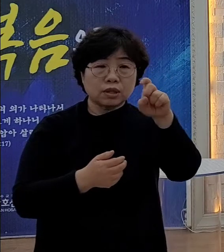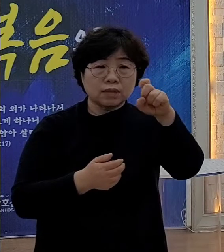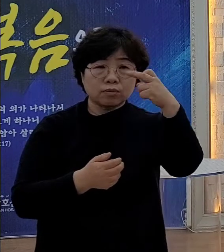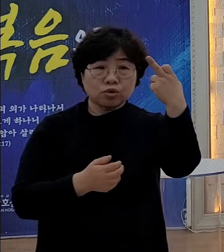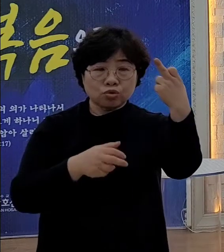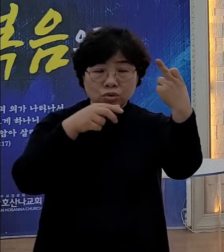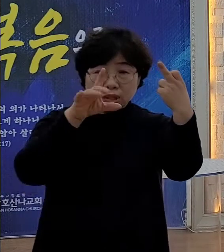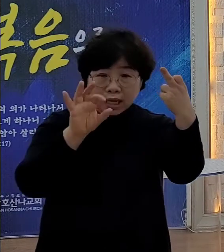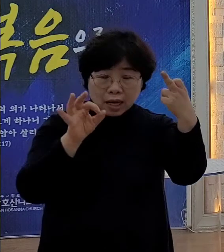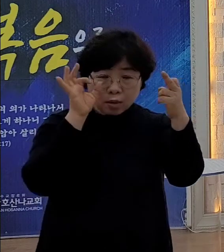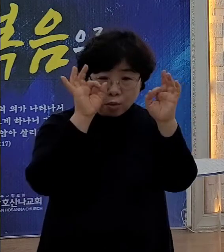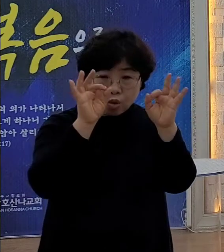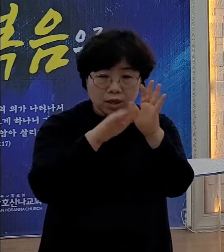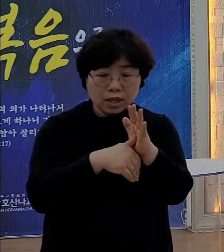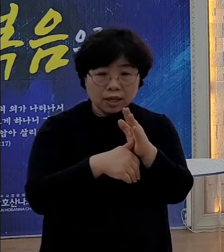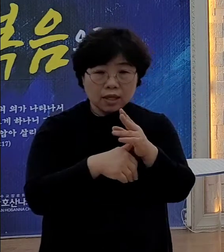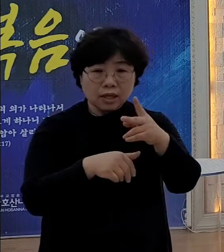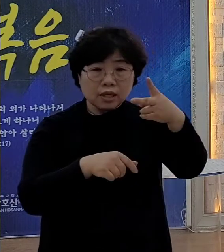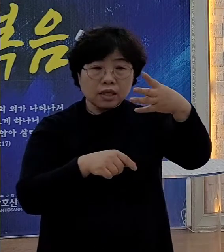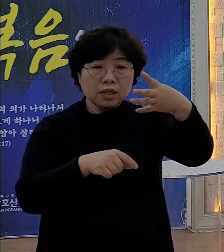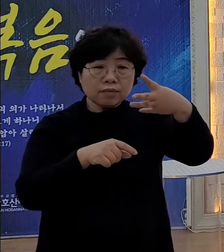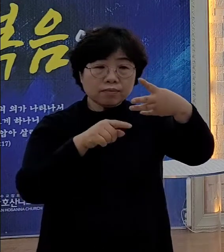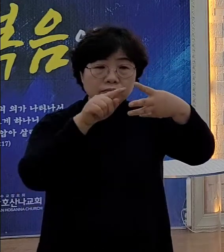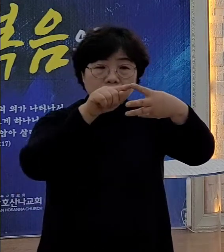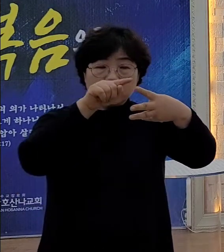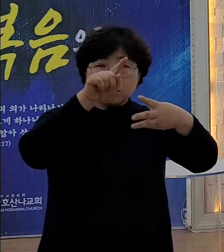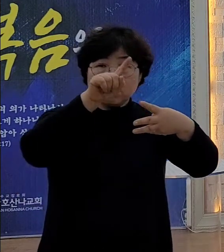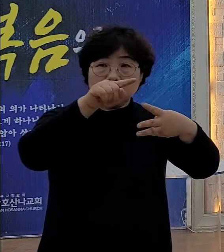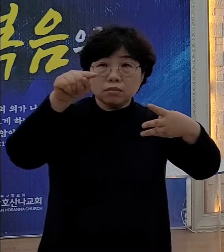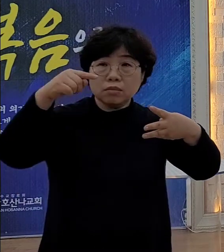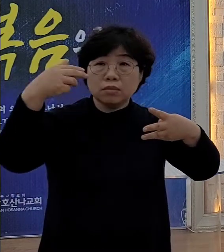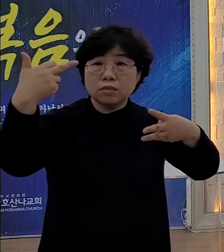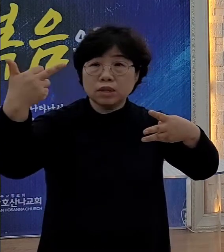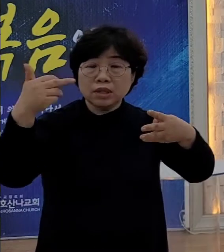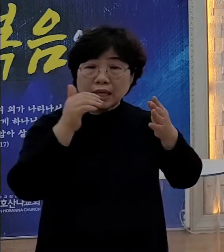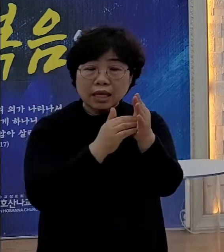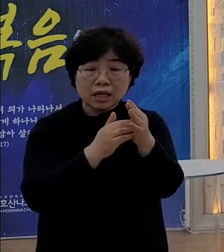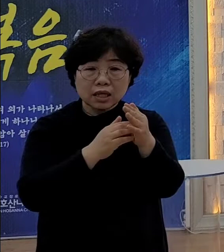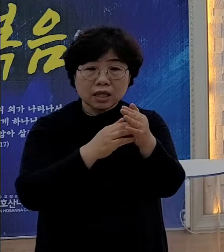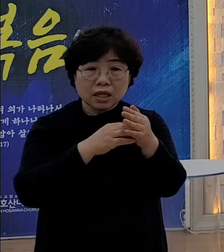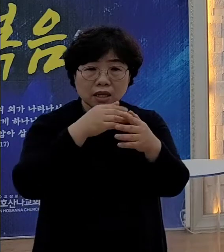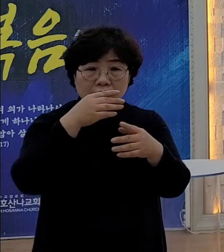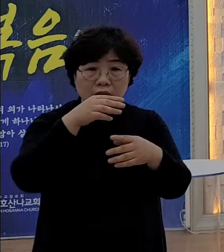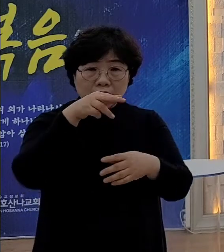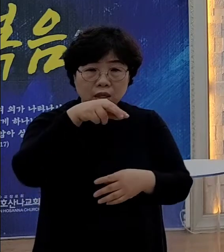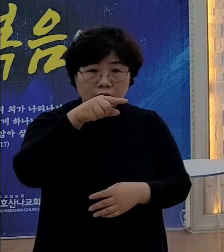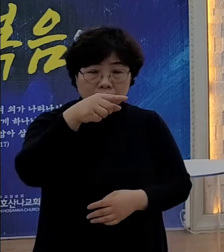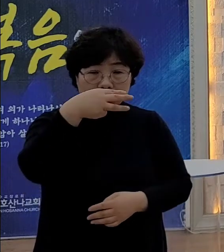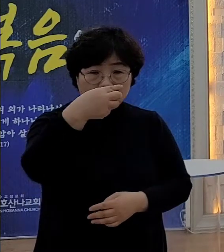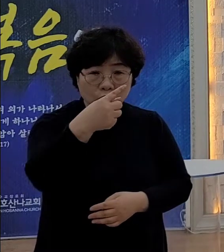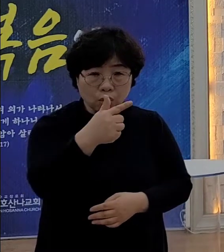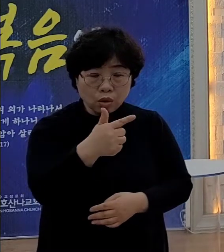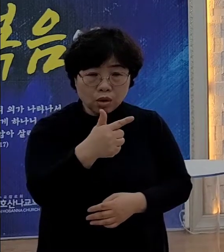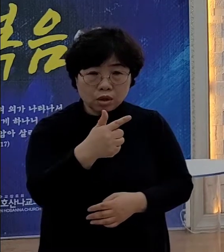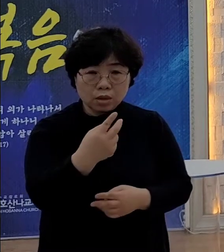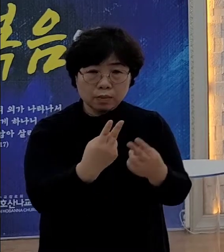16절, 17절까지가 서론이라고 해도 과언이 아닙니다. 자, 그리고 이제 오늘부터 시작되는